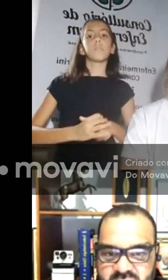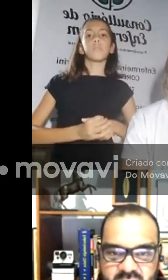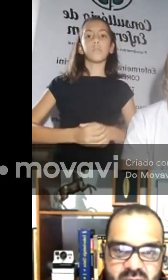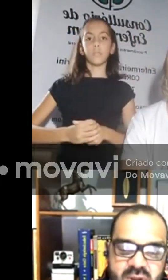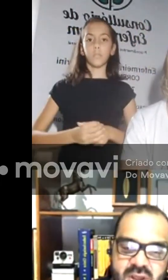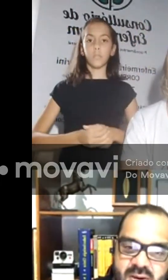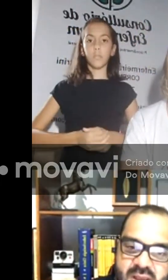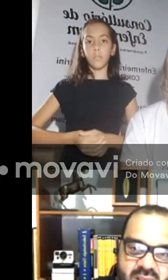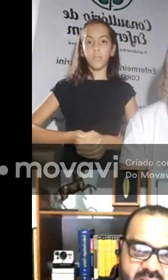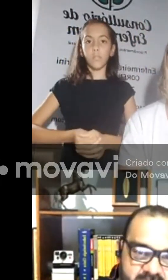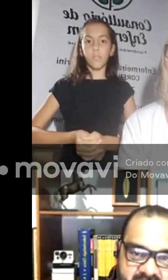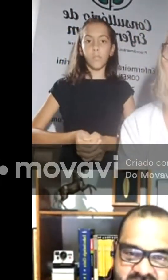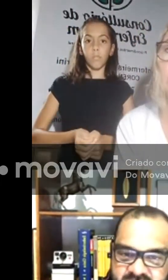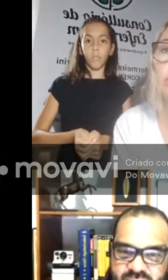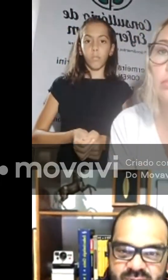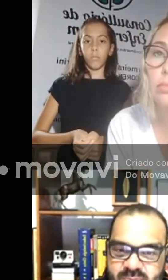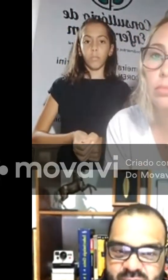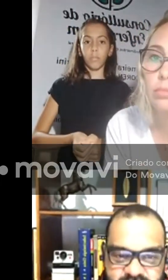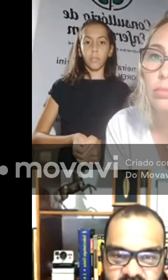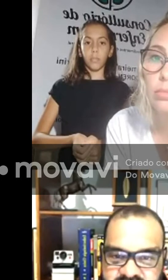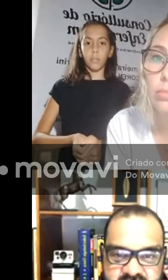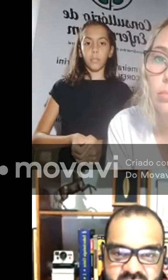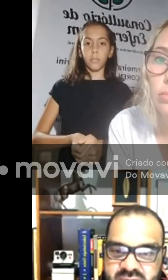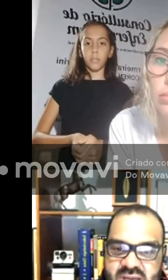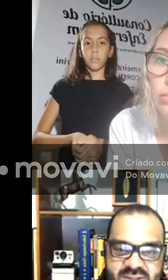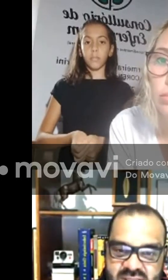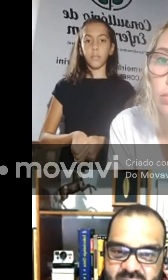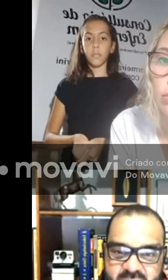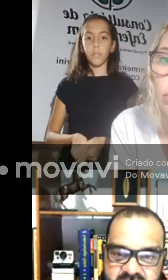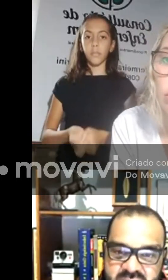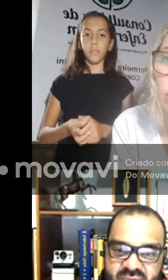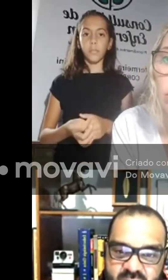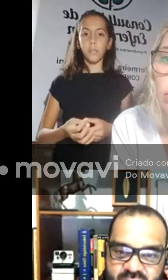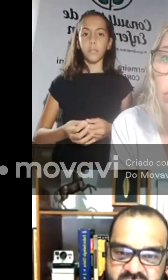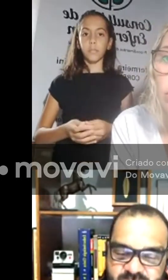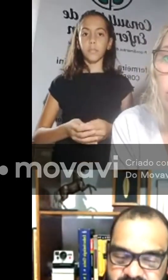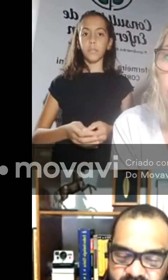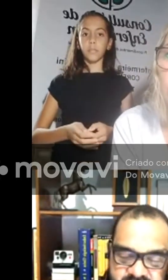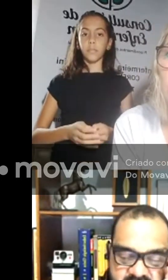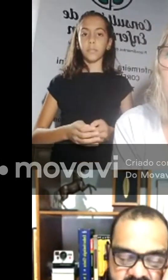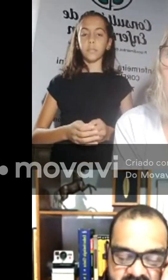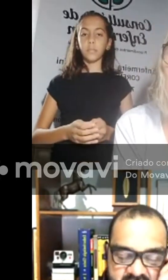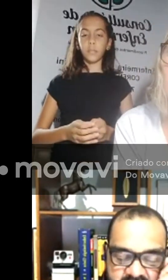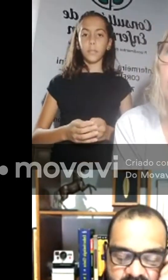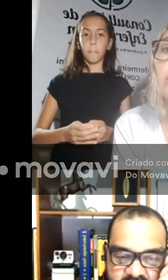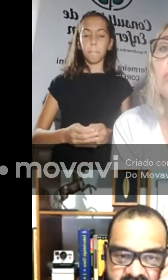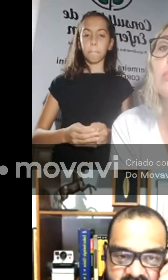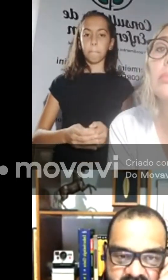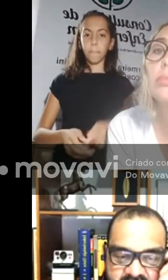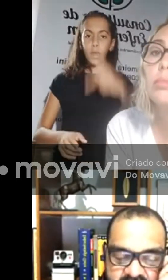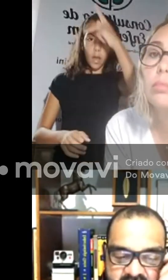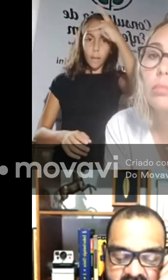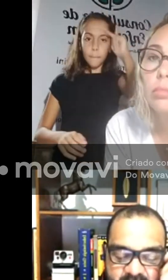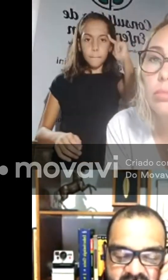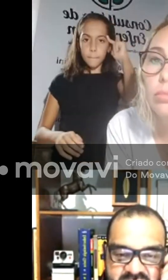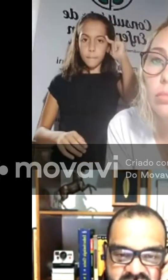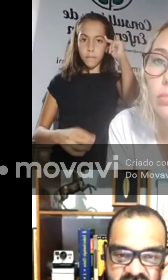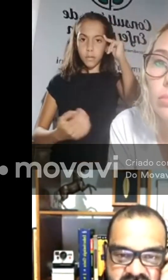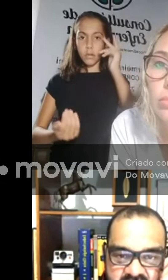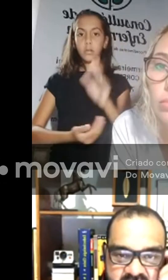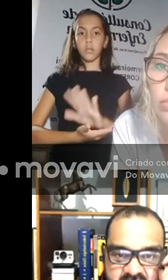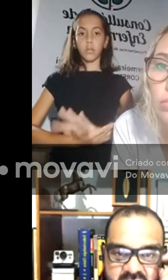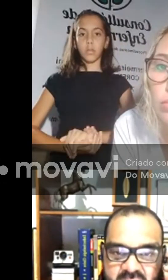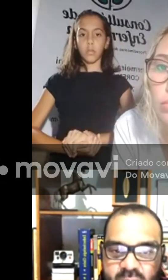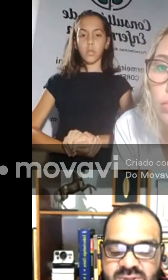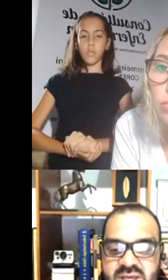professor Igor, Márcia, professor Rogério já está trabalhando aí com várias pessoas da equipe aí que reabilita a gente